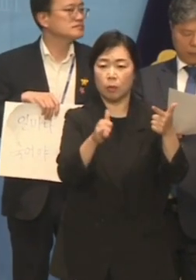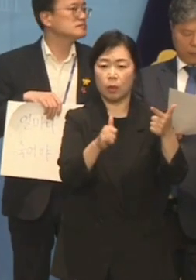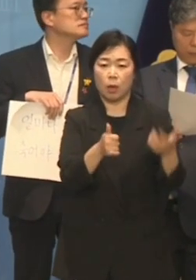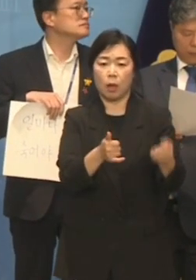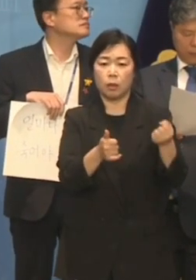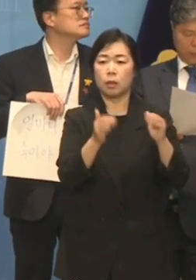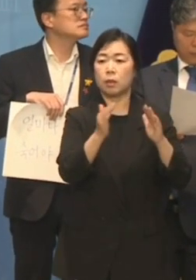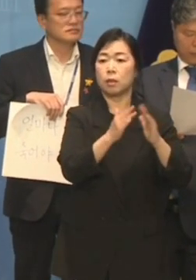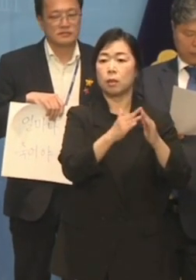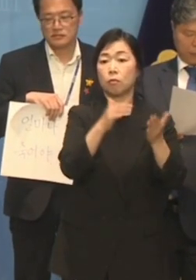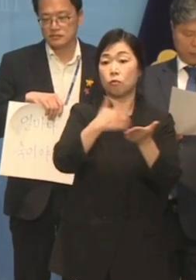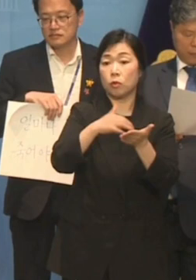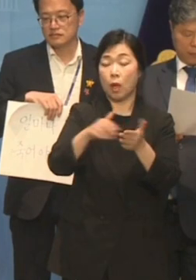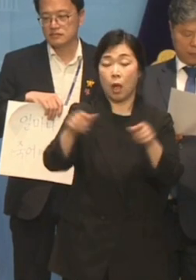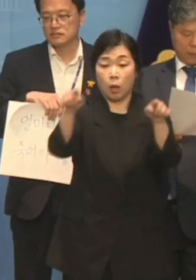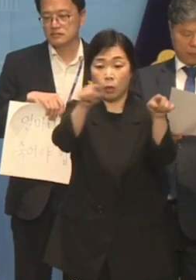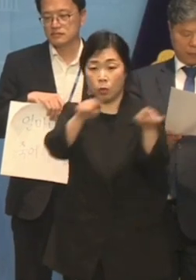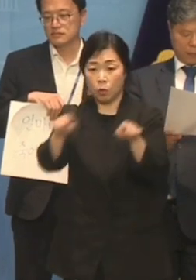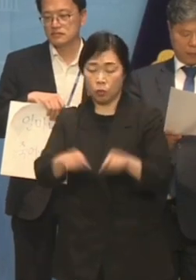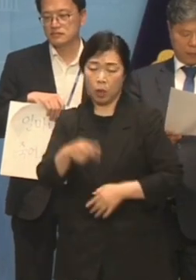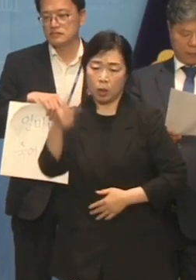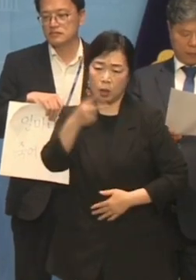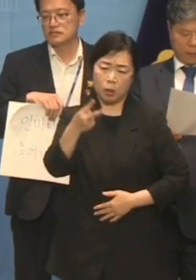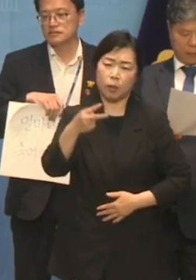전국적으로 2만 6천여 채에 이르며